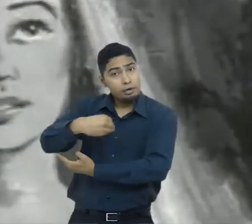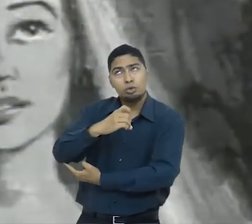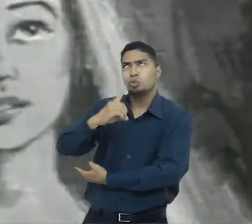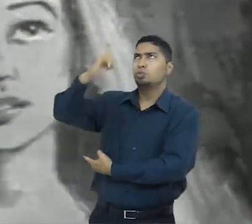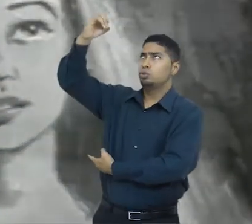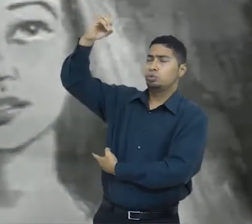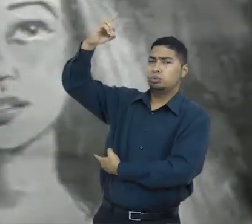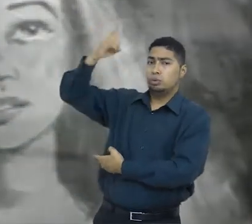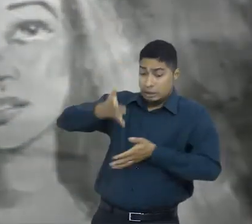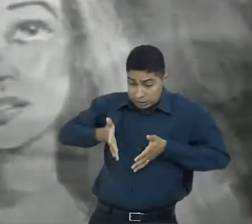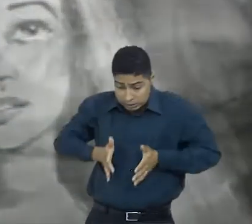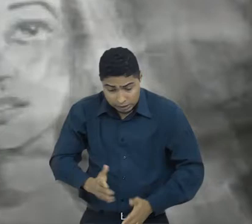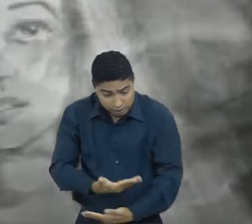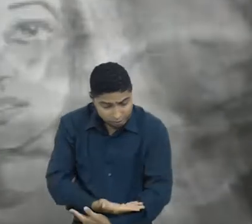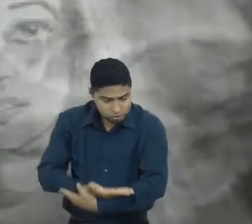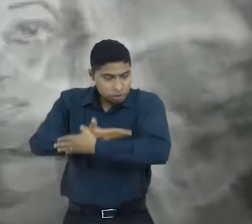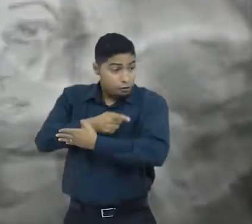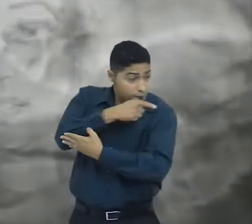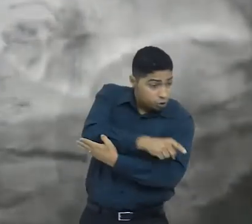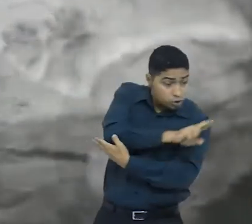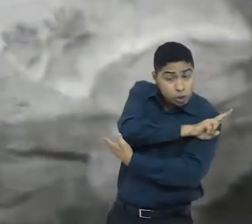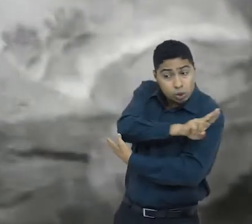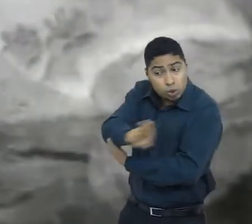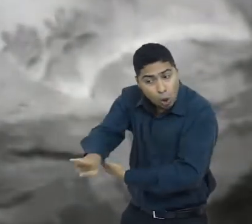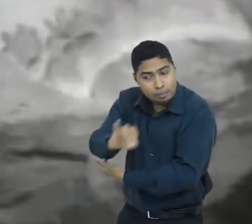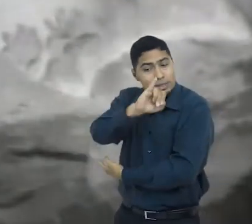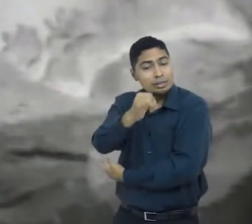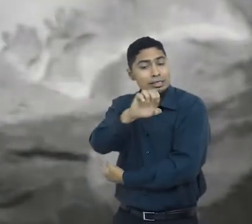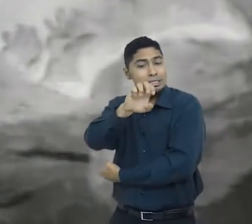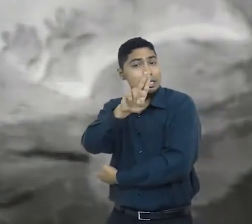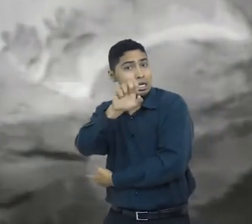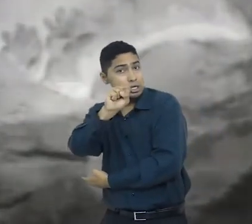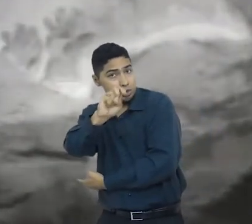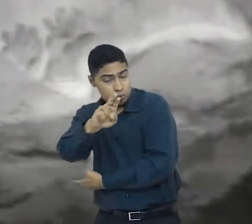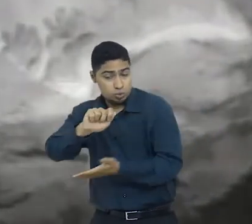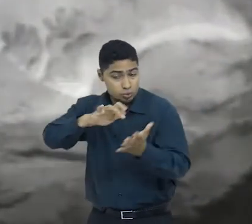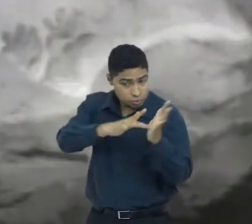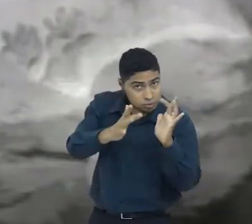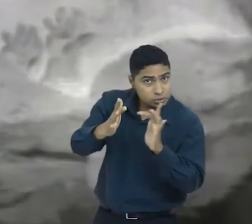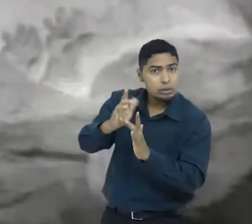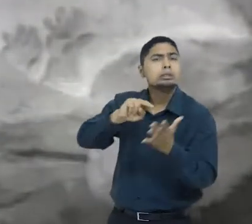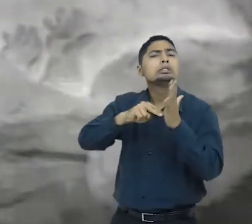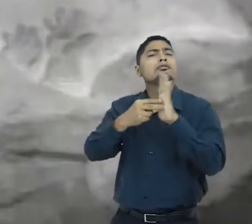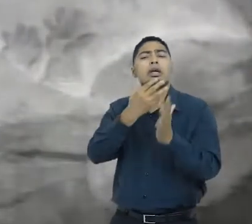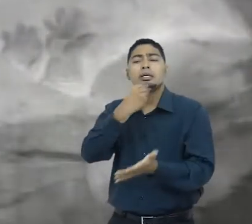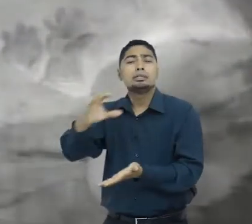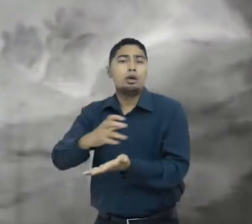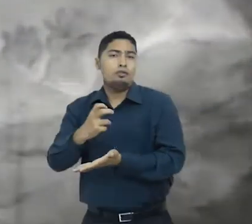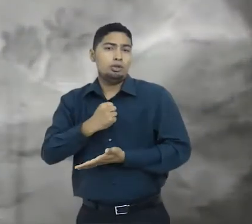Filho de Deus. Quando o menino nascer, você vai lhe dar o nome de Jesus, que significa Salvador, porque ele salvará o